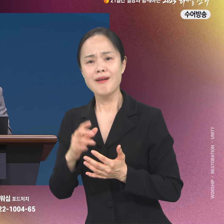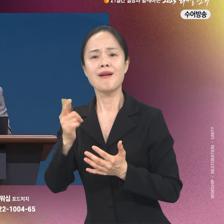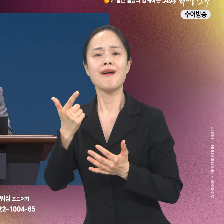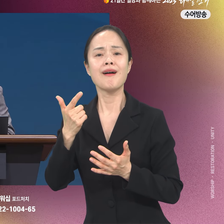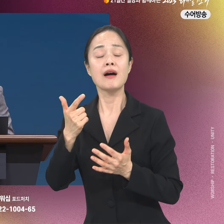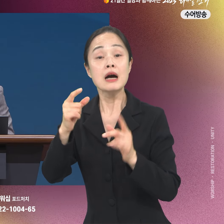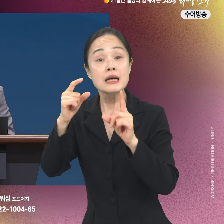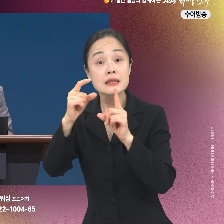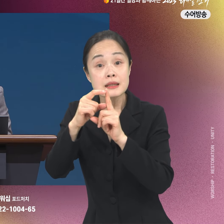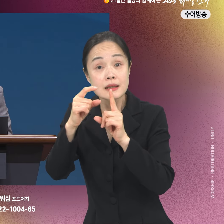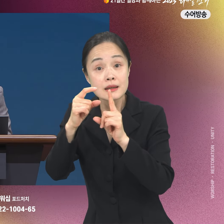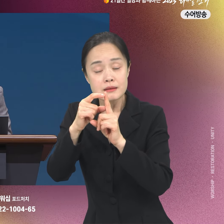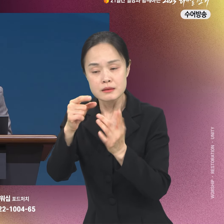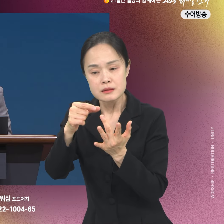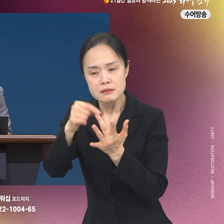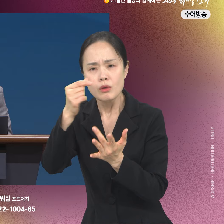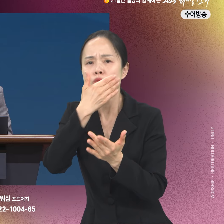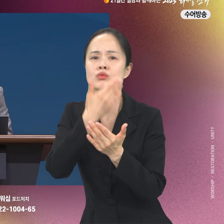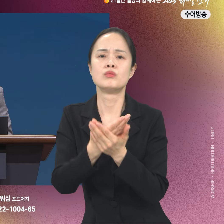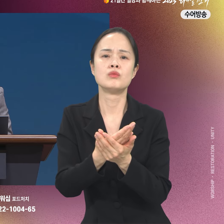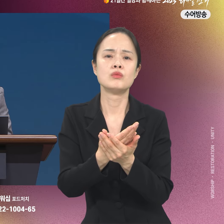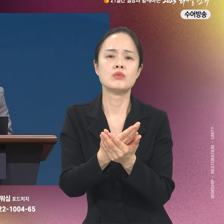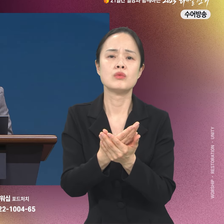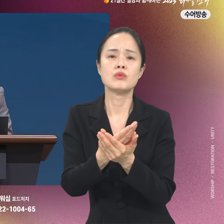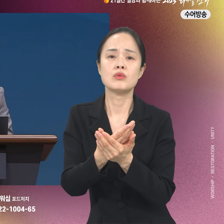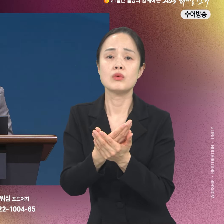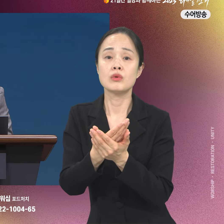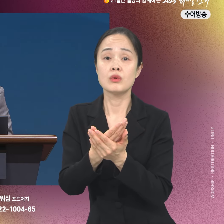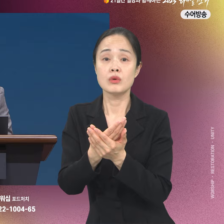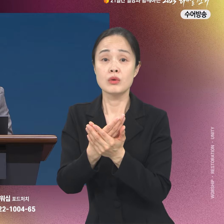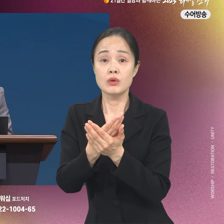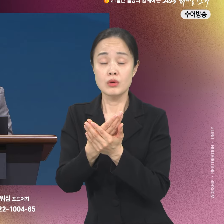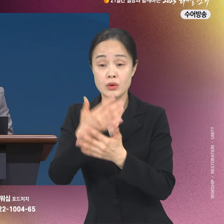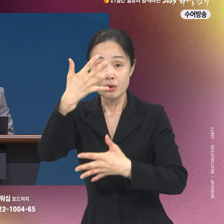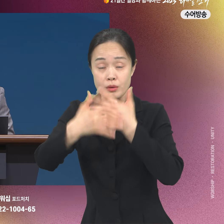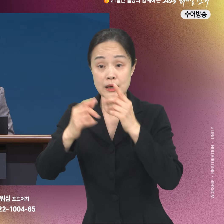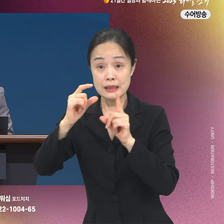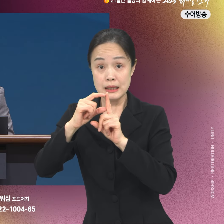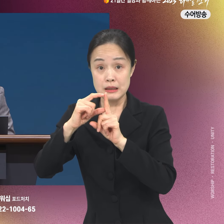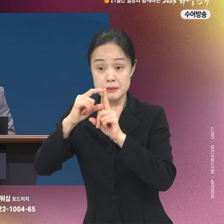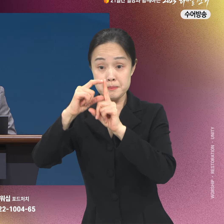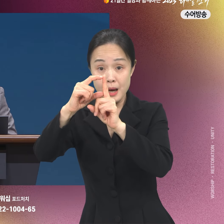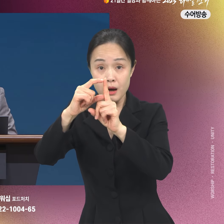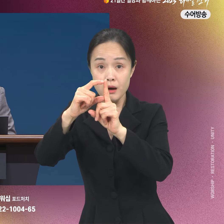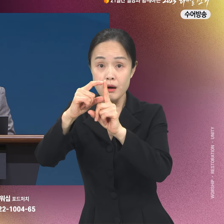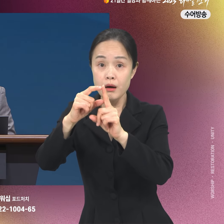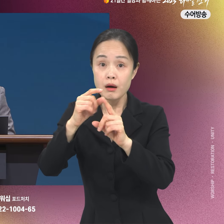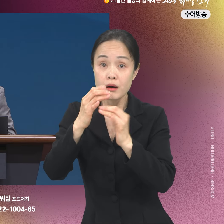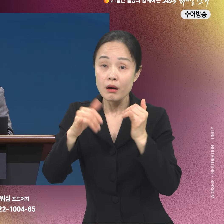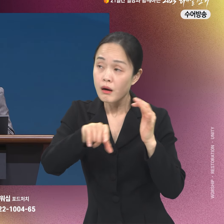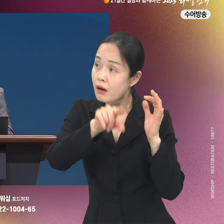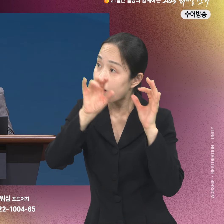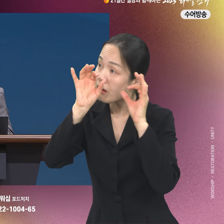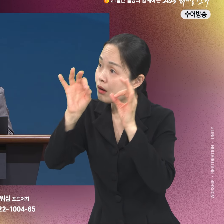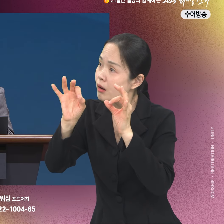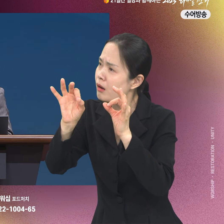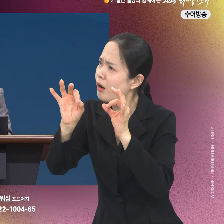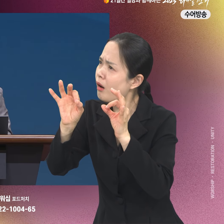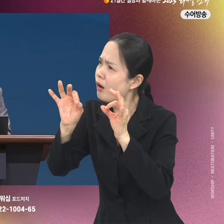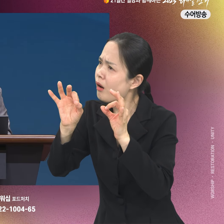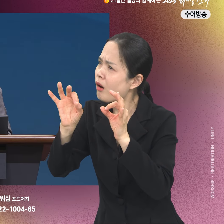하나의 선택, 그 표현 하나가 약간의 그 오인을 줄 수 있고 이런 것도